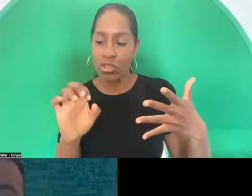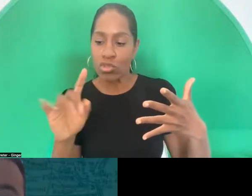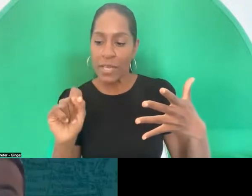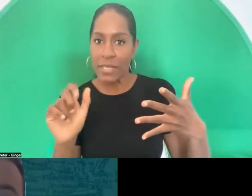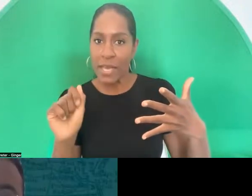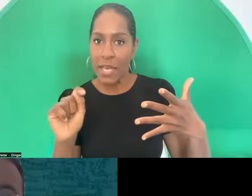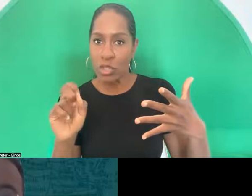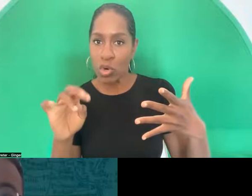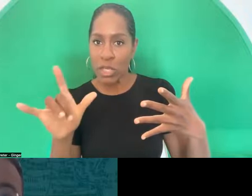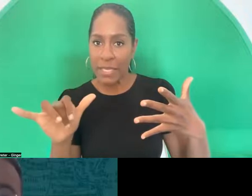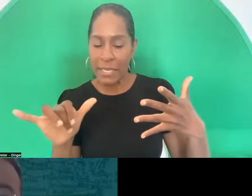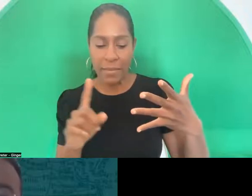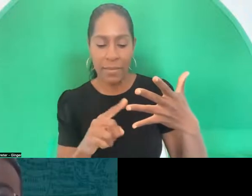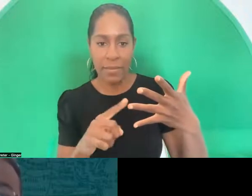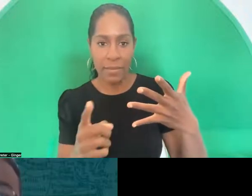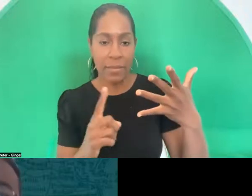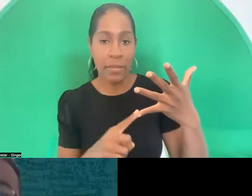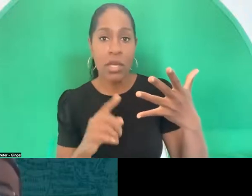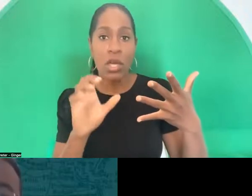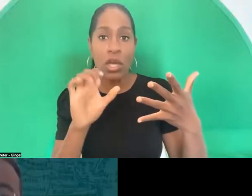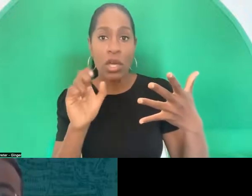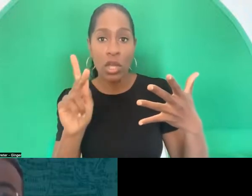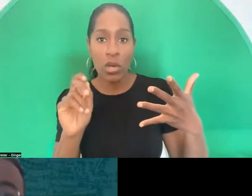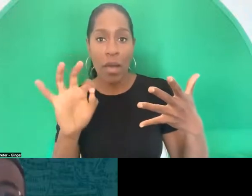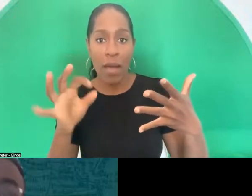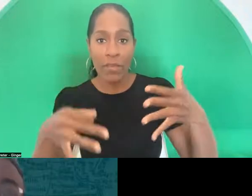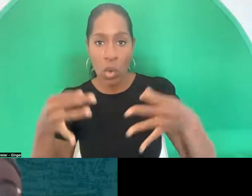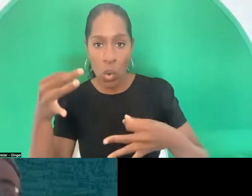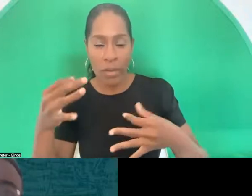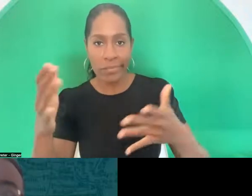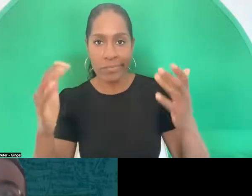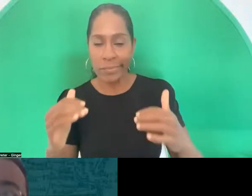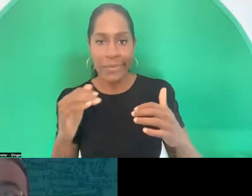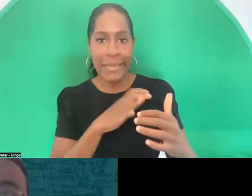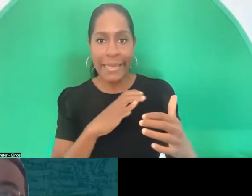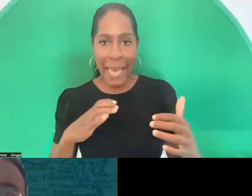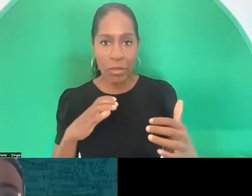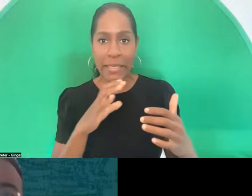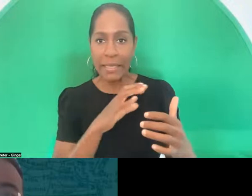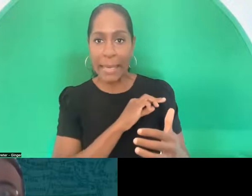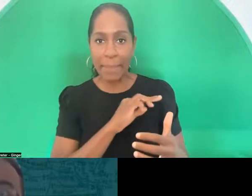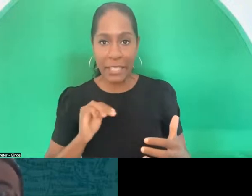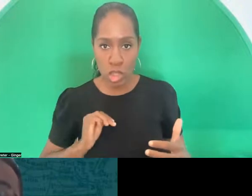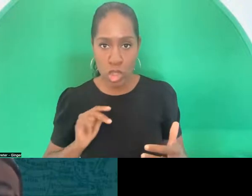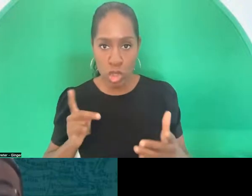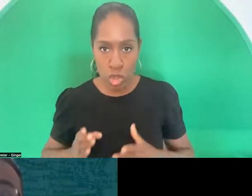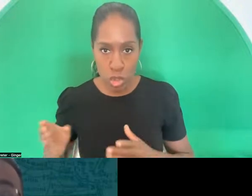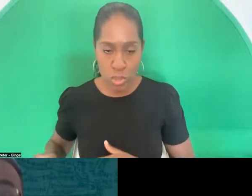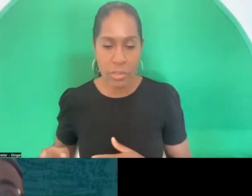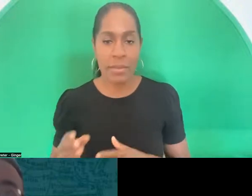que va a estar en el en la boleta van a tener el secretario del juzgado los comisiones del Condado representantes